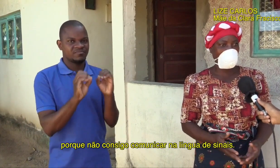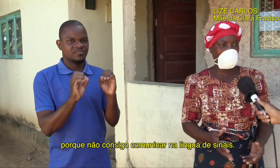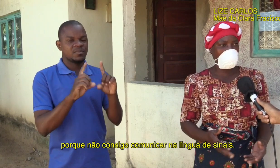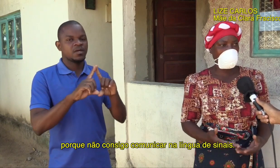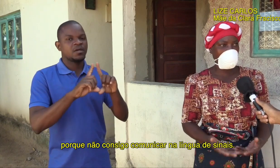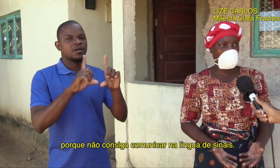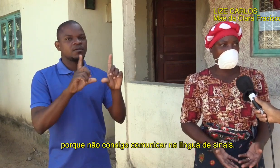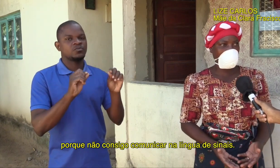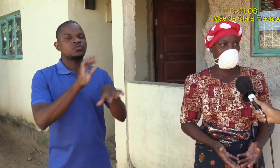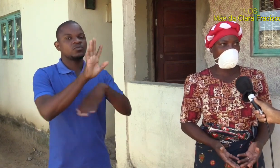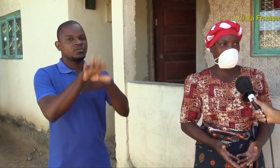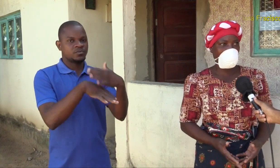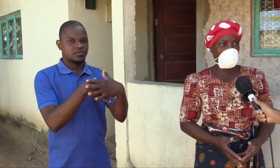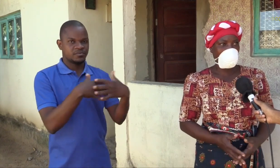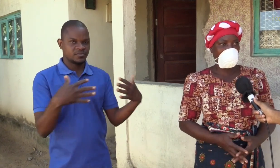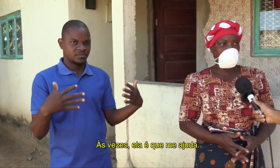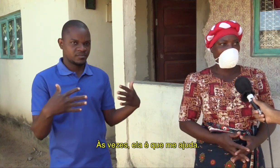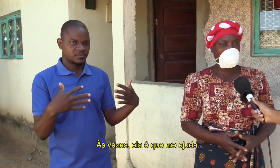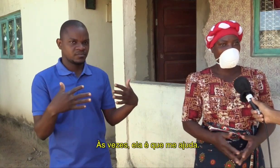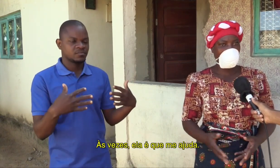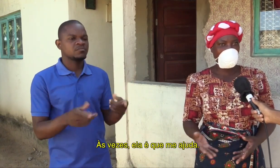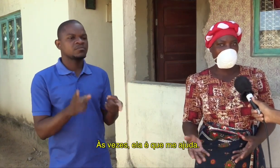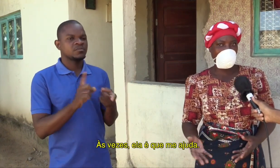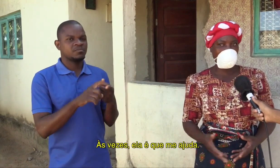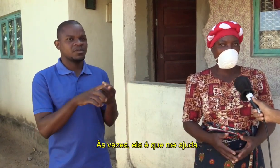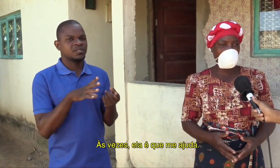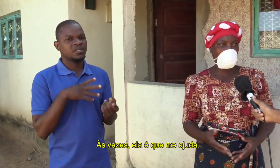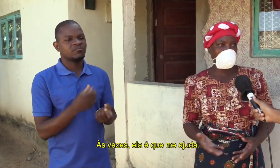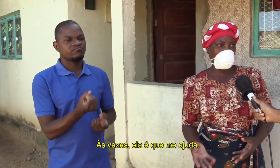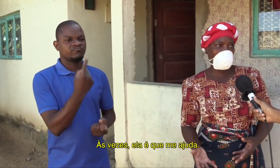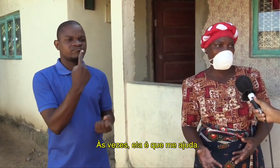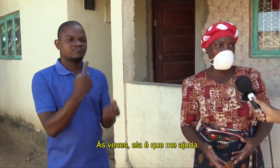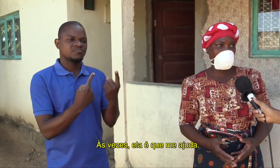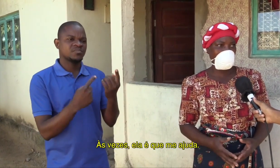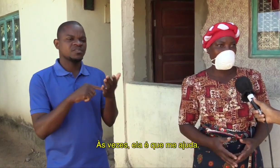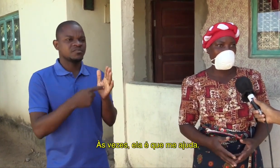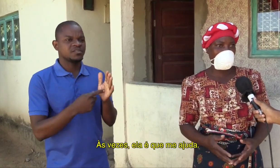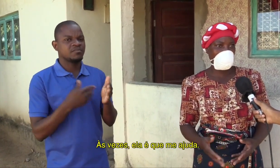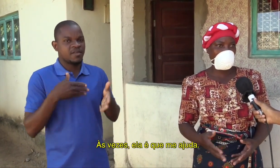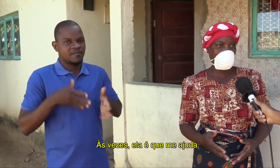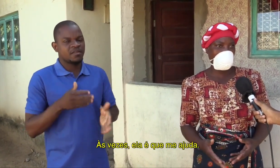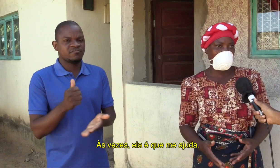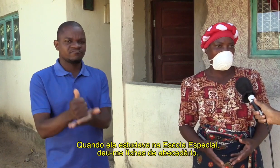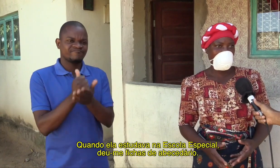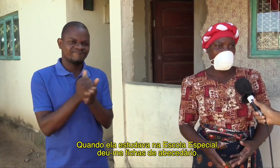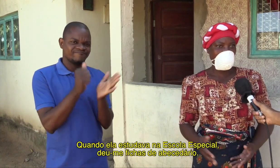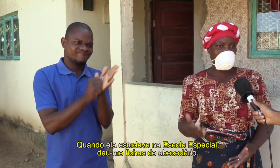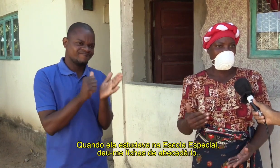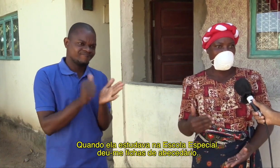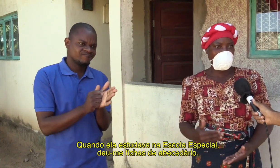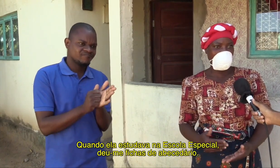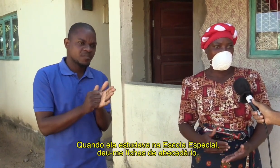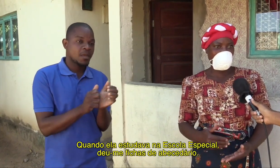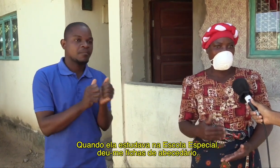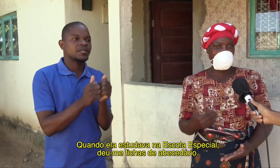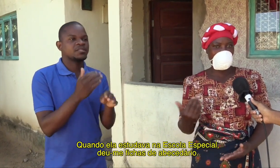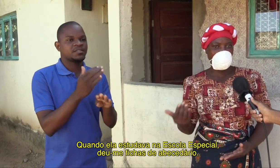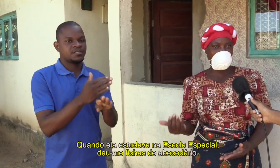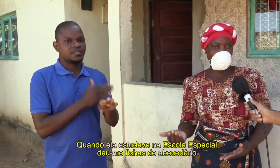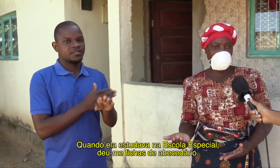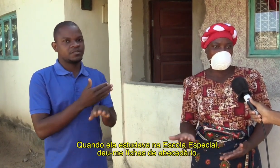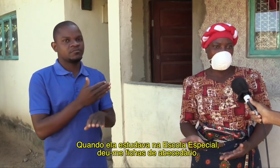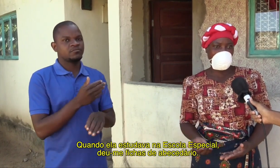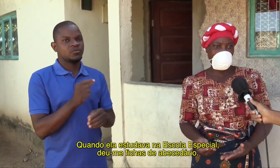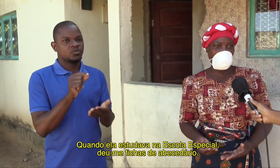transmitir com língua de sinais. Às vezes, ela que às vezes me ajuda, eu pedindo a ela. Como de outra vez, quando ela